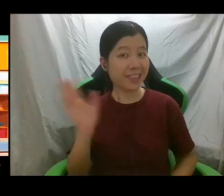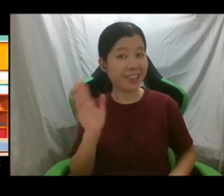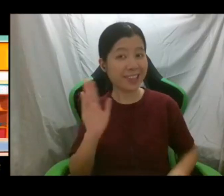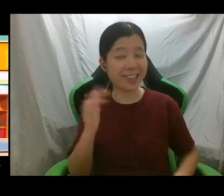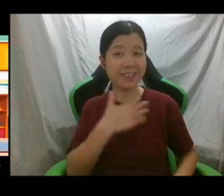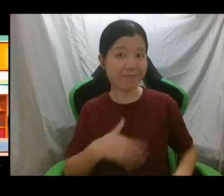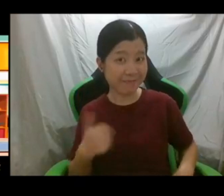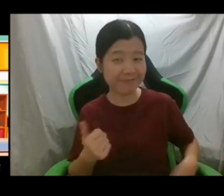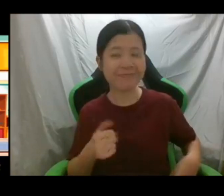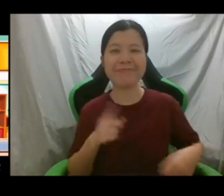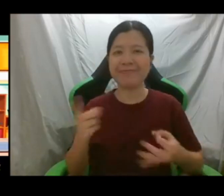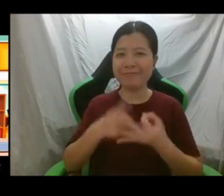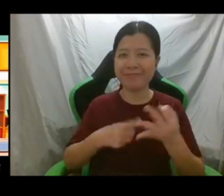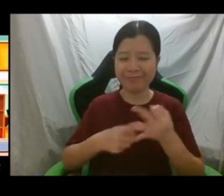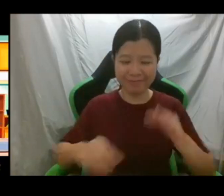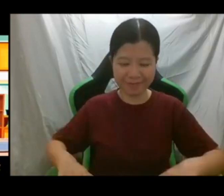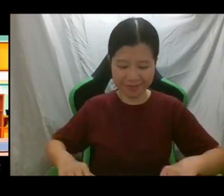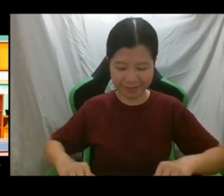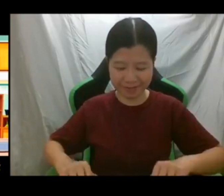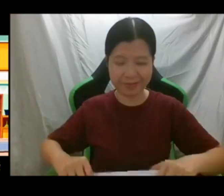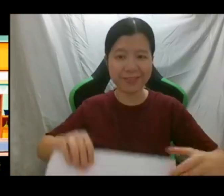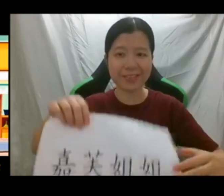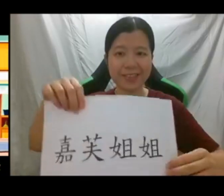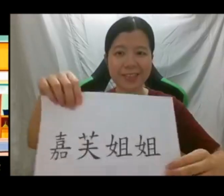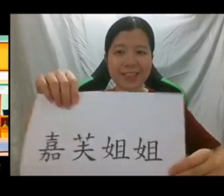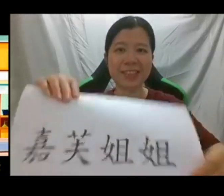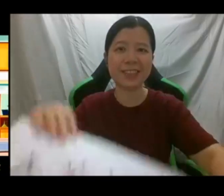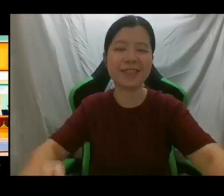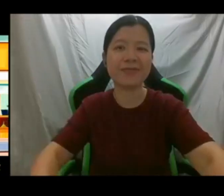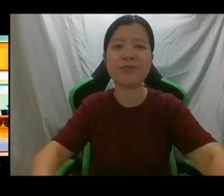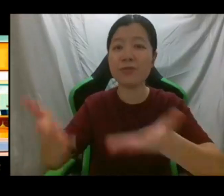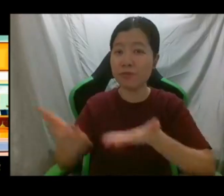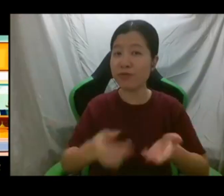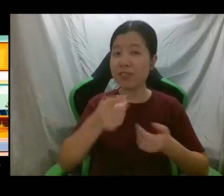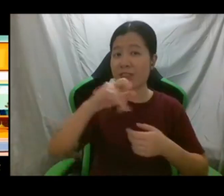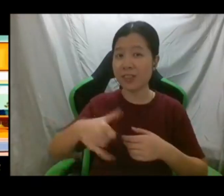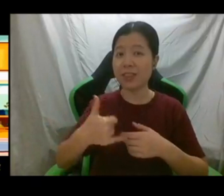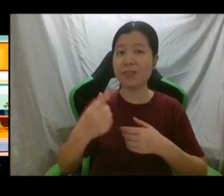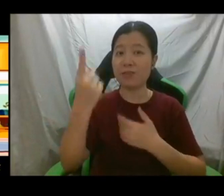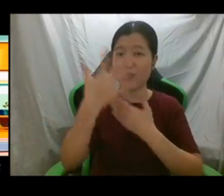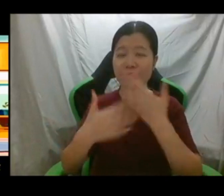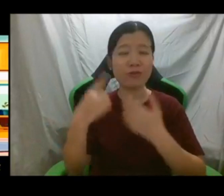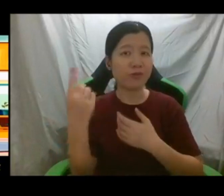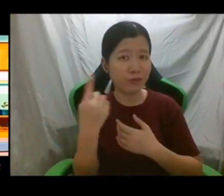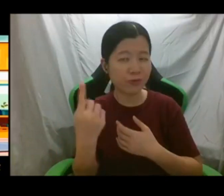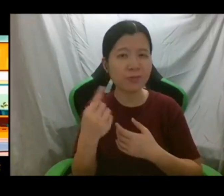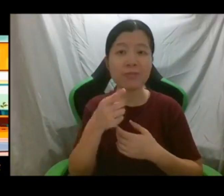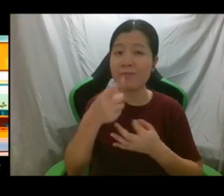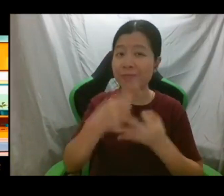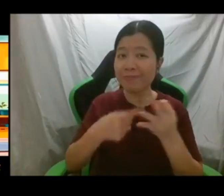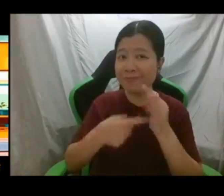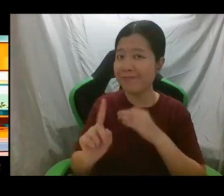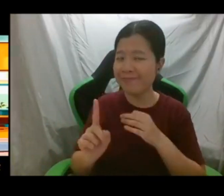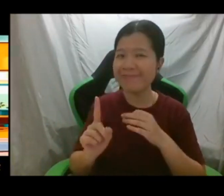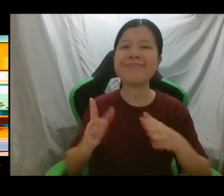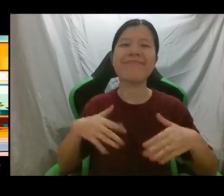Hello， 你好啊，我係家父姐姐，歡迎你嚟到網上教室。你叫做咩名呢？好開心喺度見到你